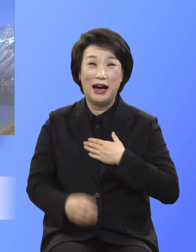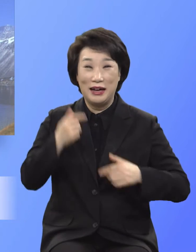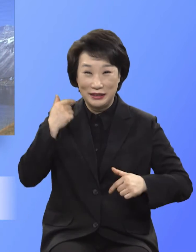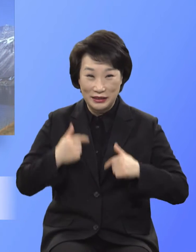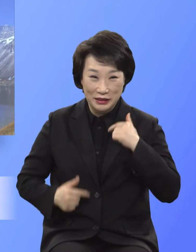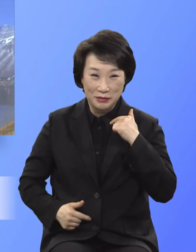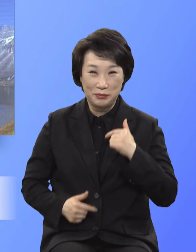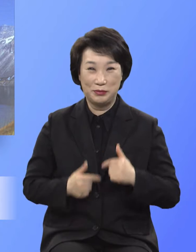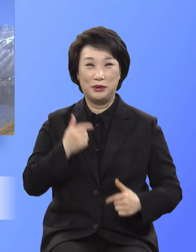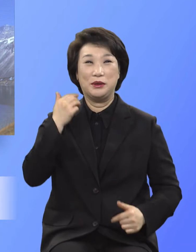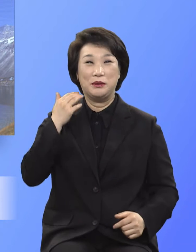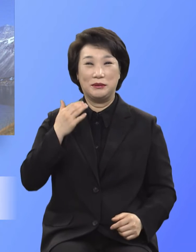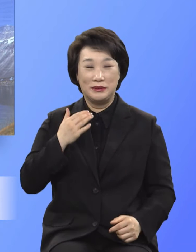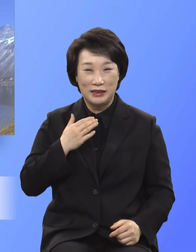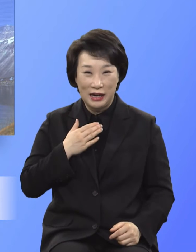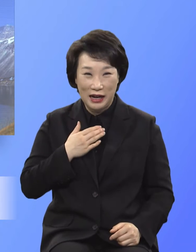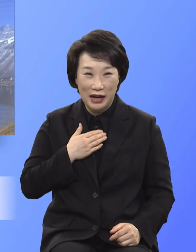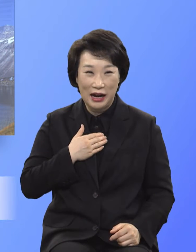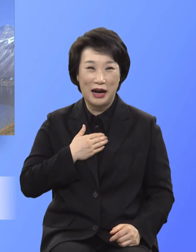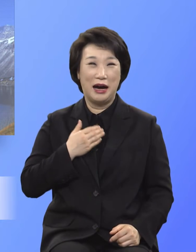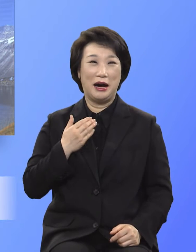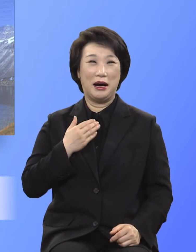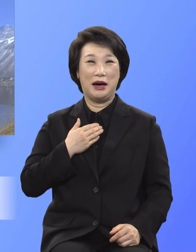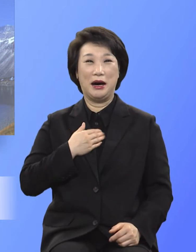나의 기쁨,